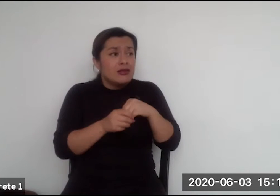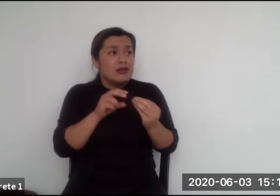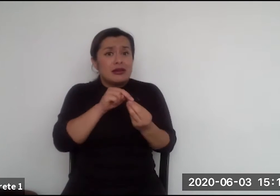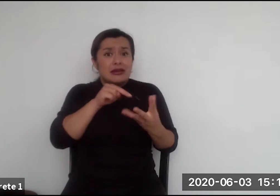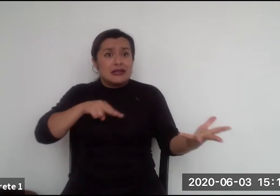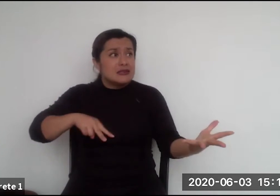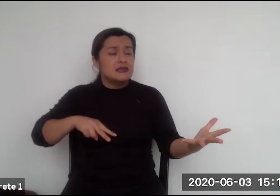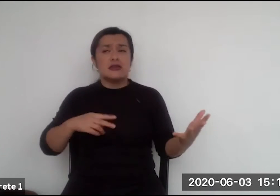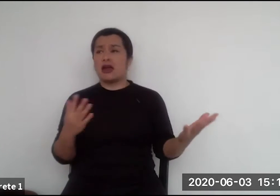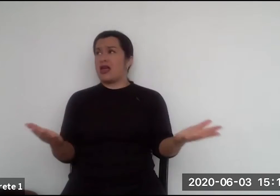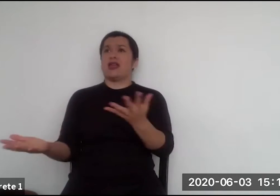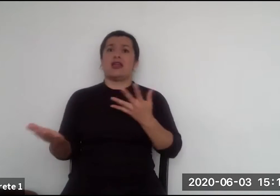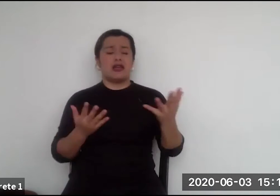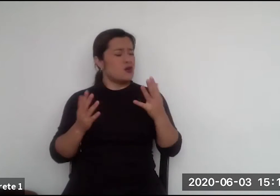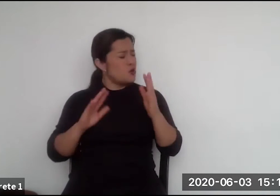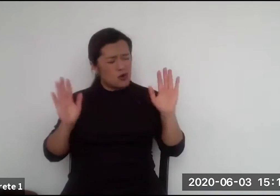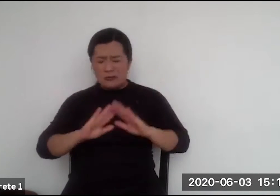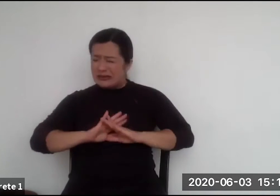Para mí,